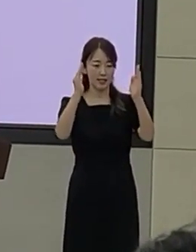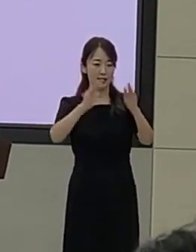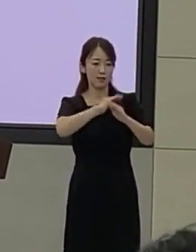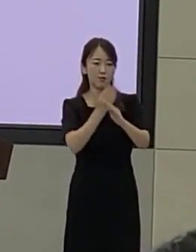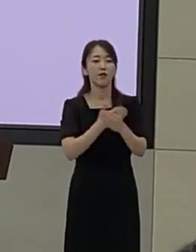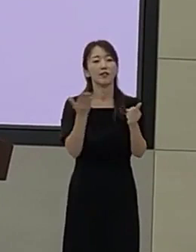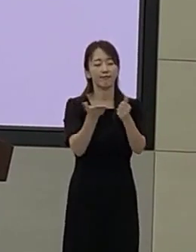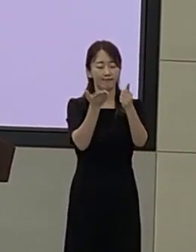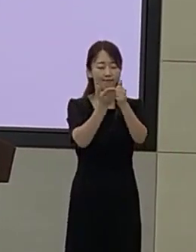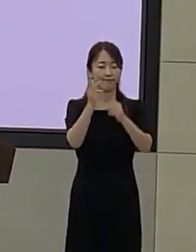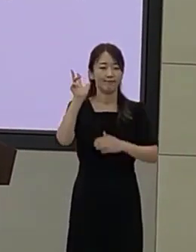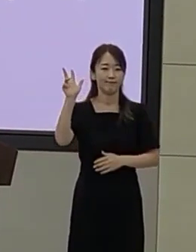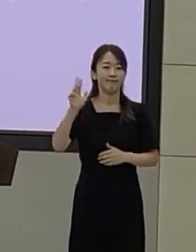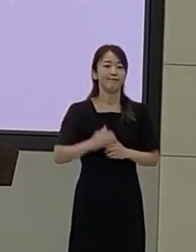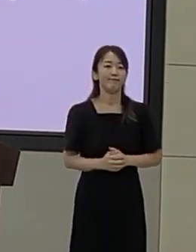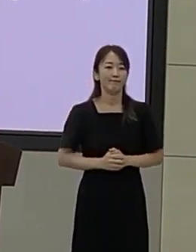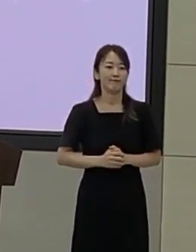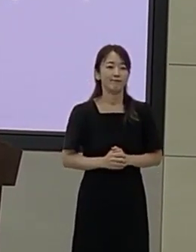능력을 키워나가겠습니다.